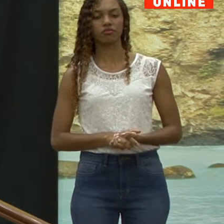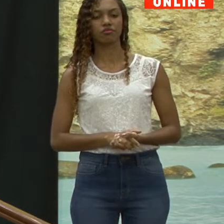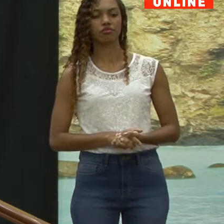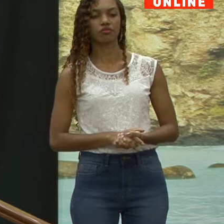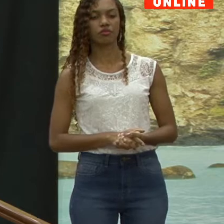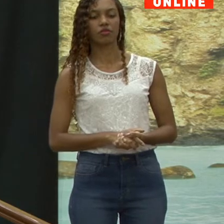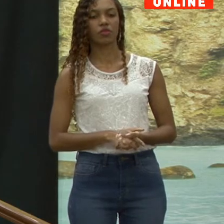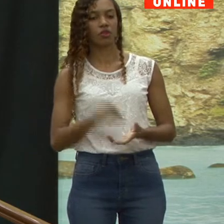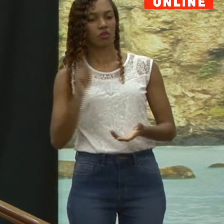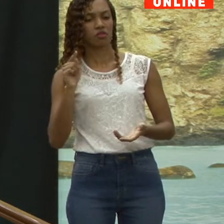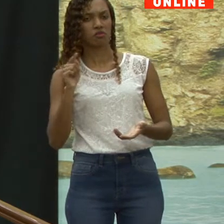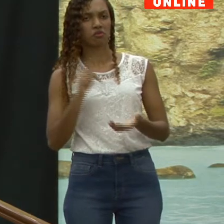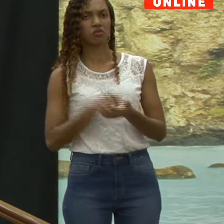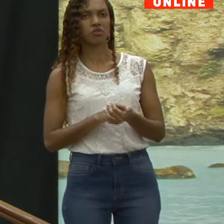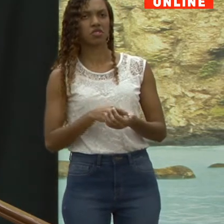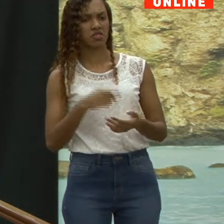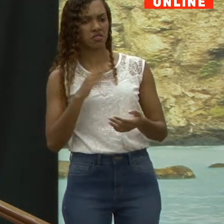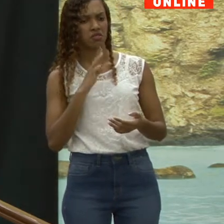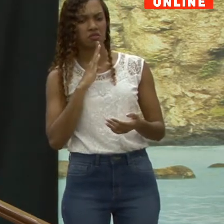3 anos e meio sem chuva?